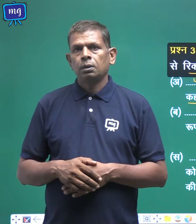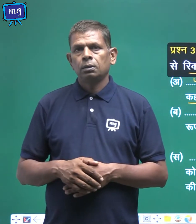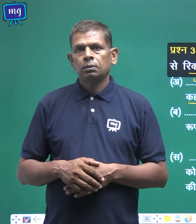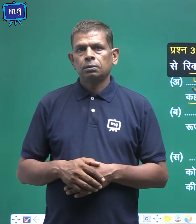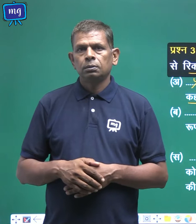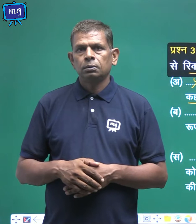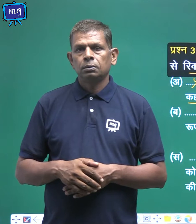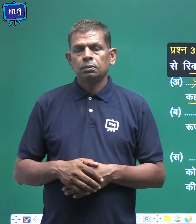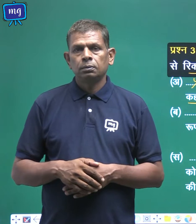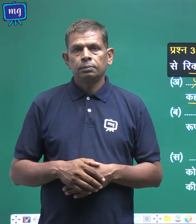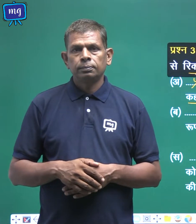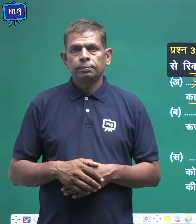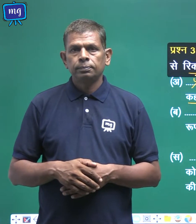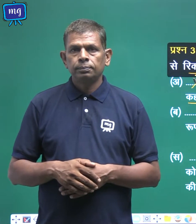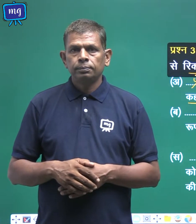प्रोटीन।